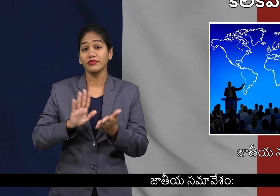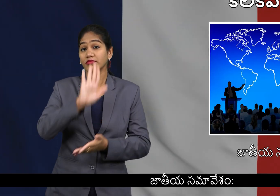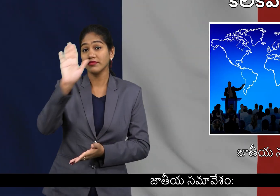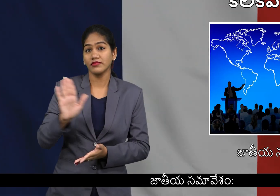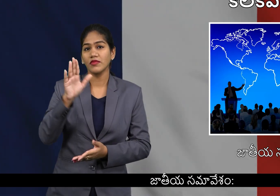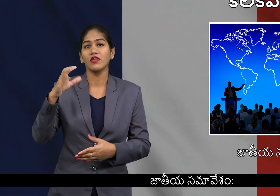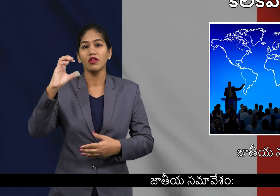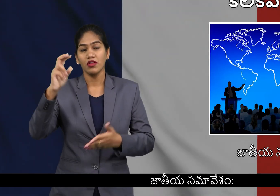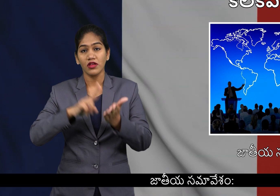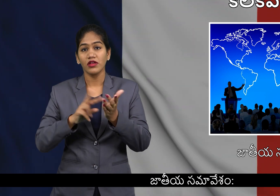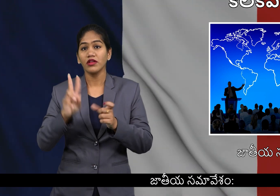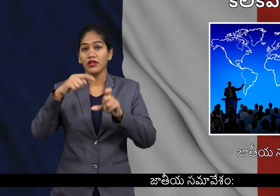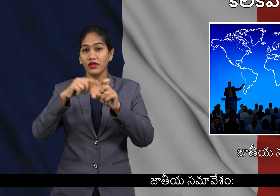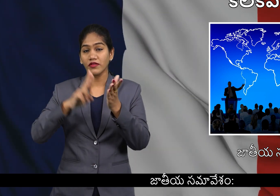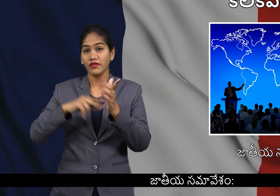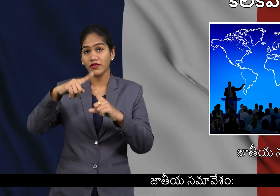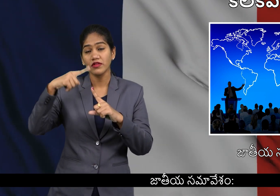జాతీయ సమావేశం,